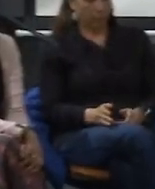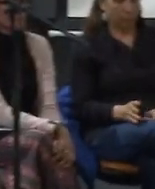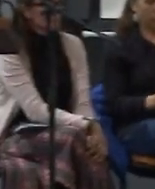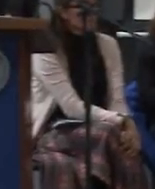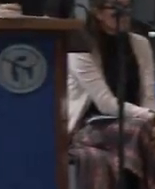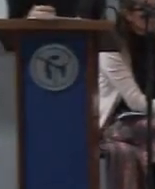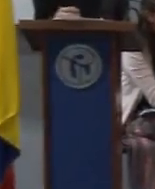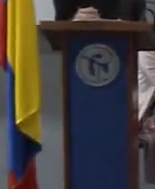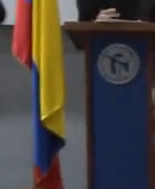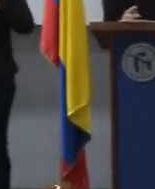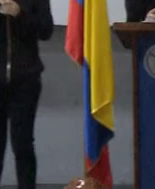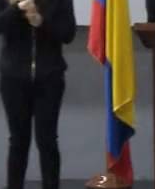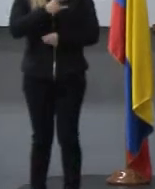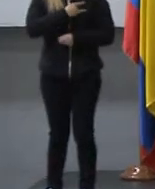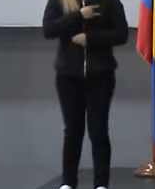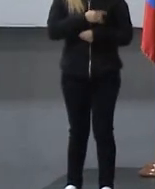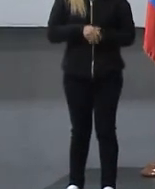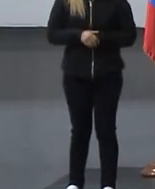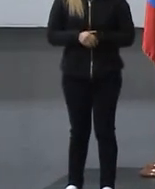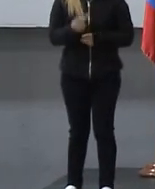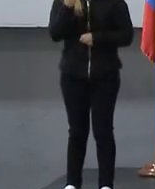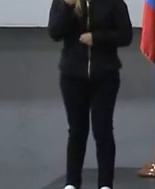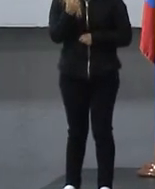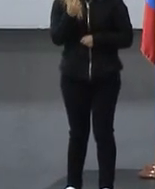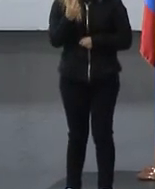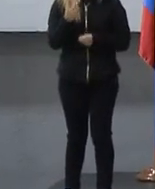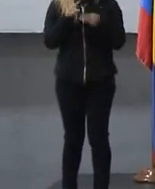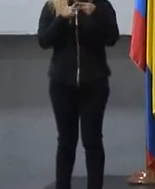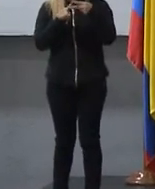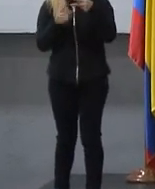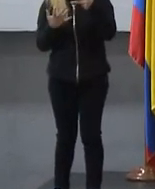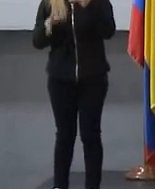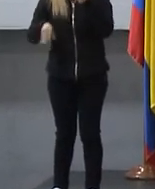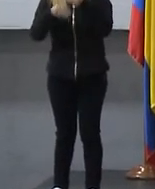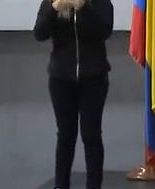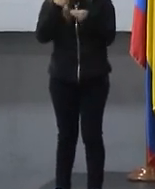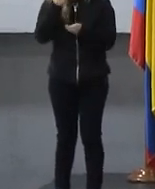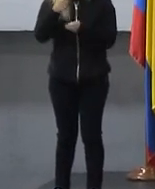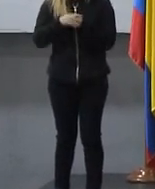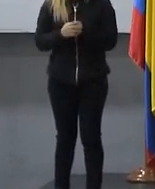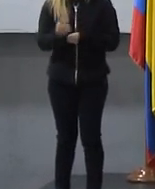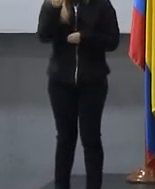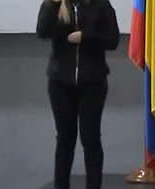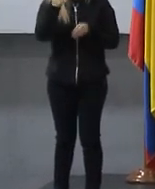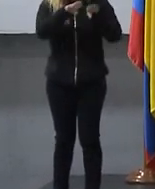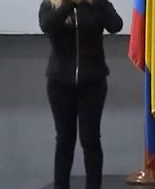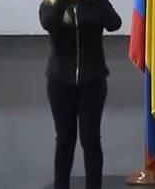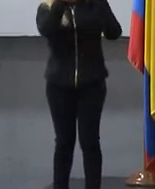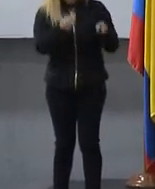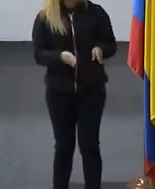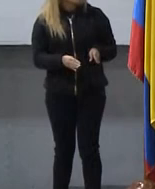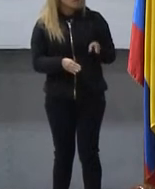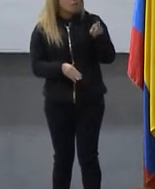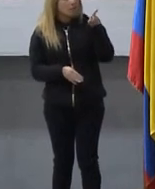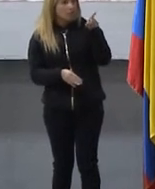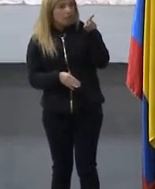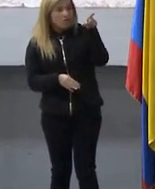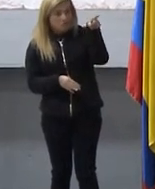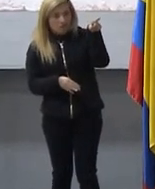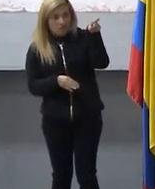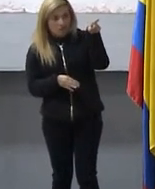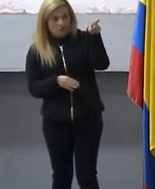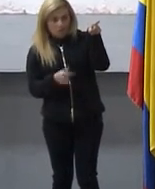de la universidad hay dos cosas más que quisiéramos señalar la primera es que hay una mesa en asia donde estoy señalando